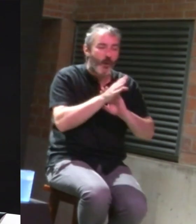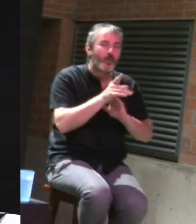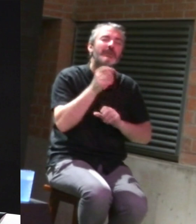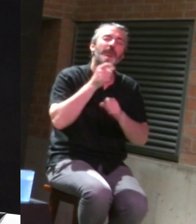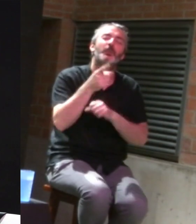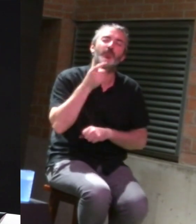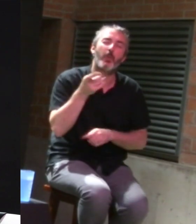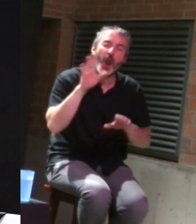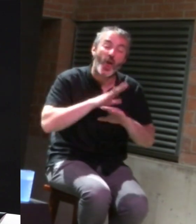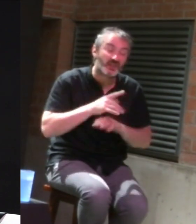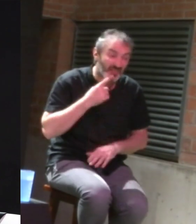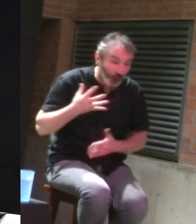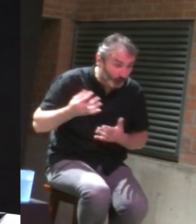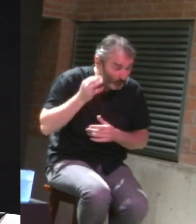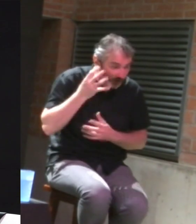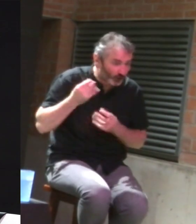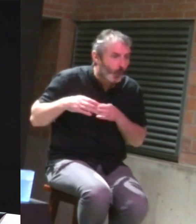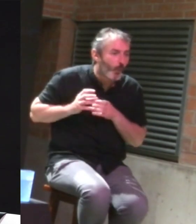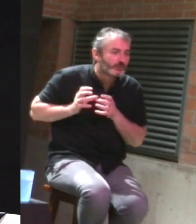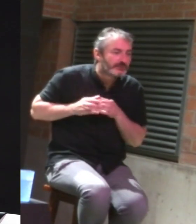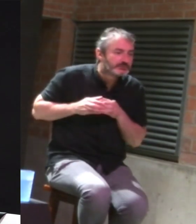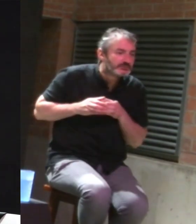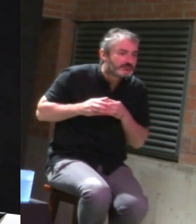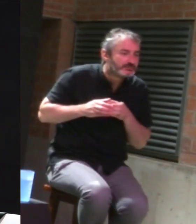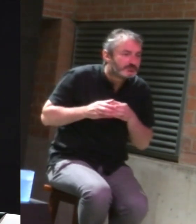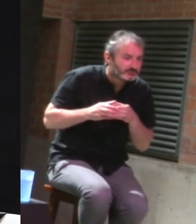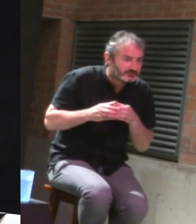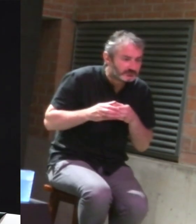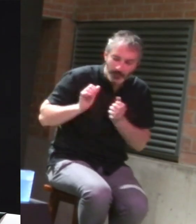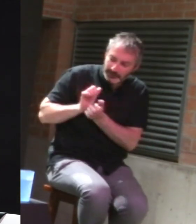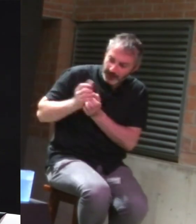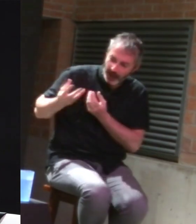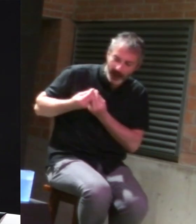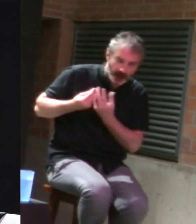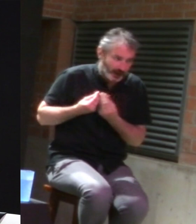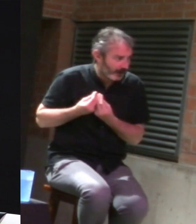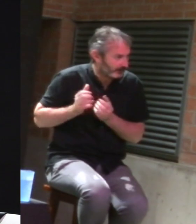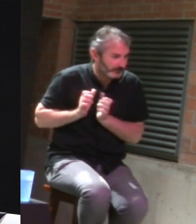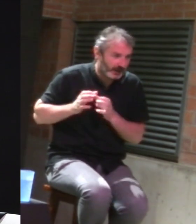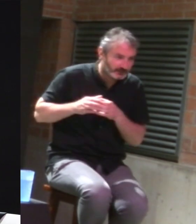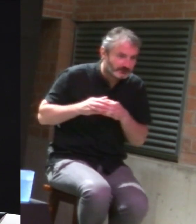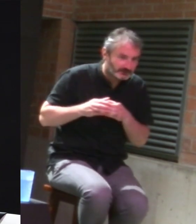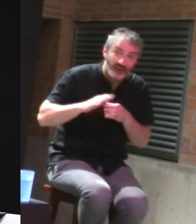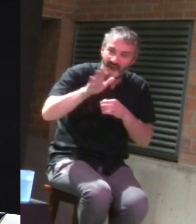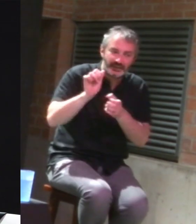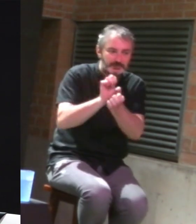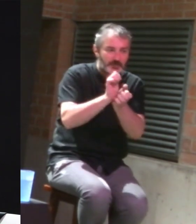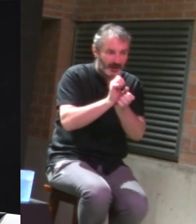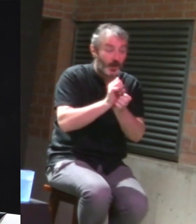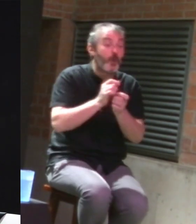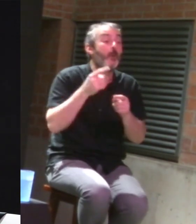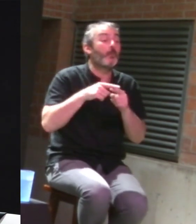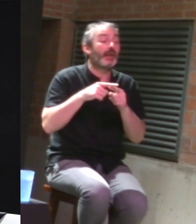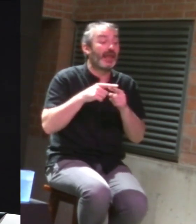torns de nit et diran que anaven totes juntes a treballar, que s'esperaven, que tots aquests descampats